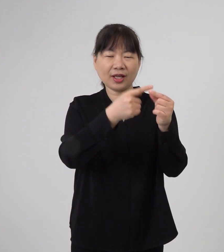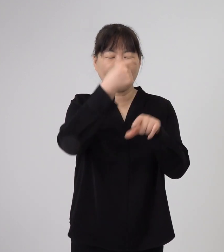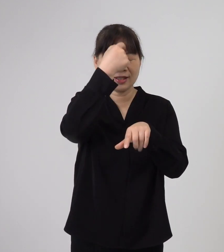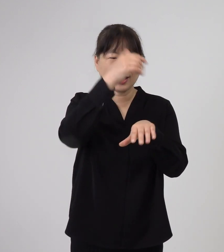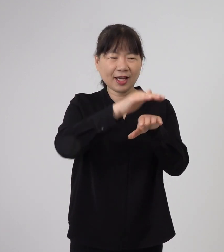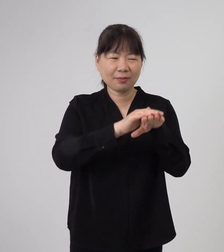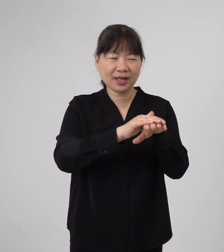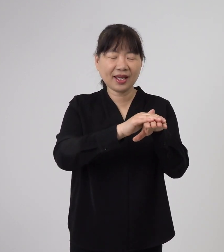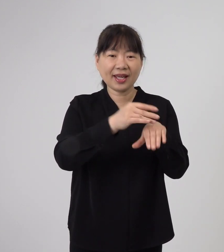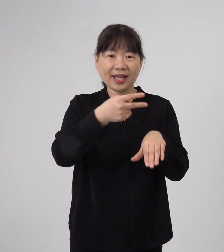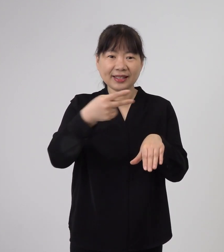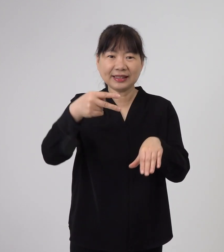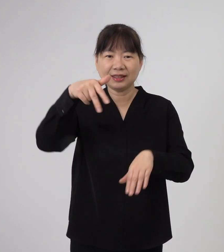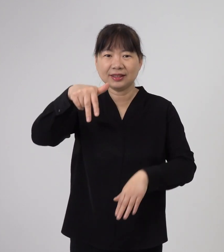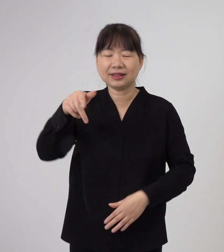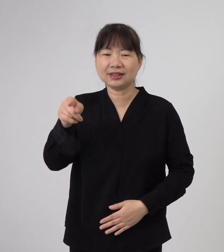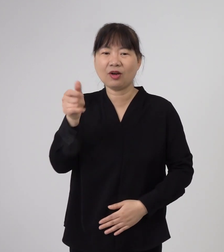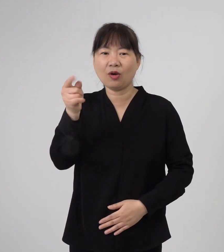예배는 무엇이다?